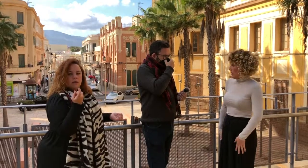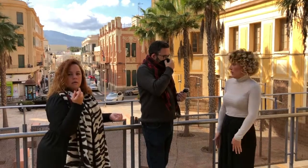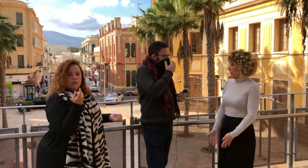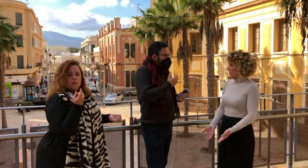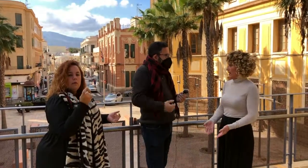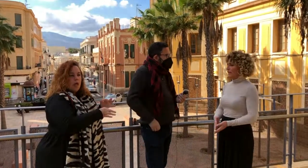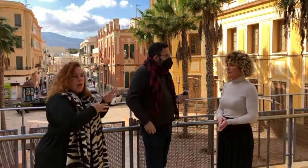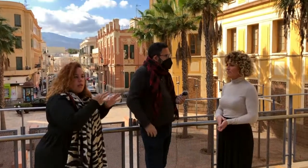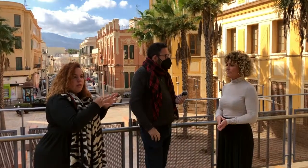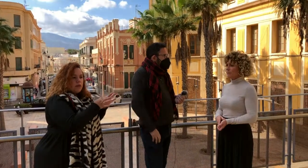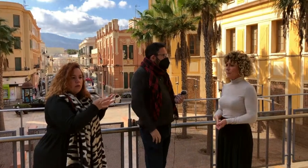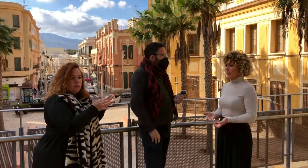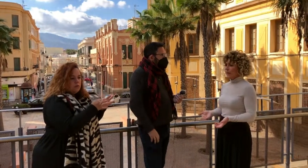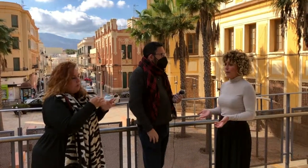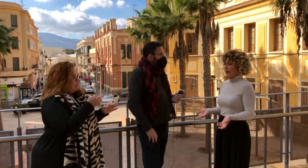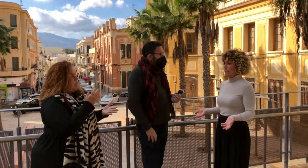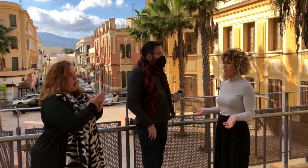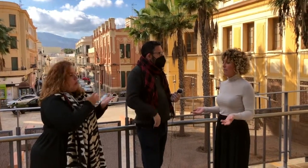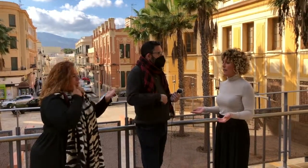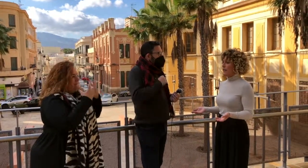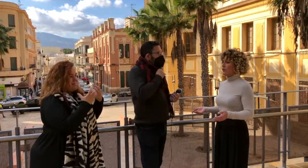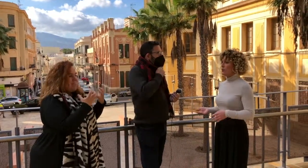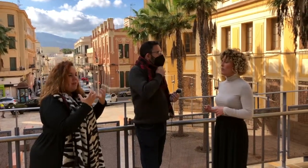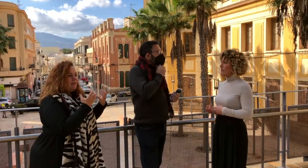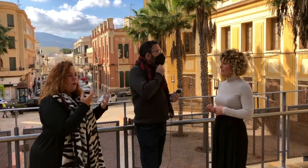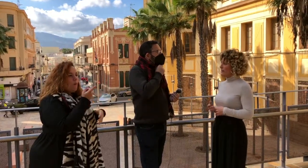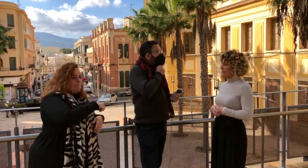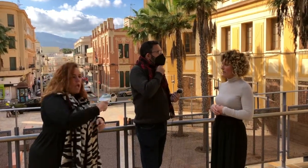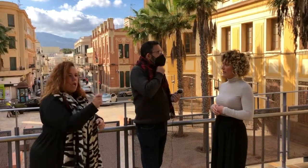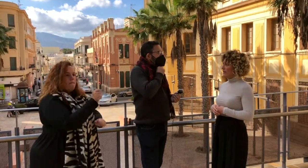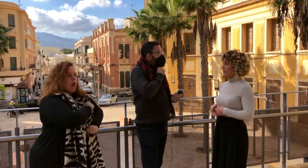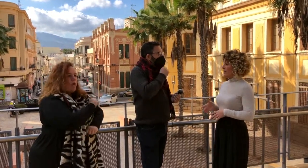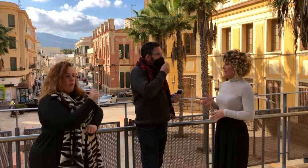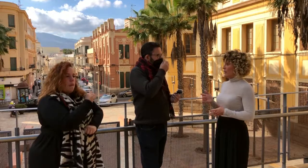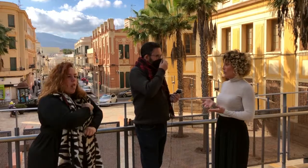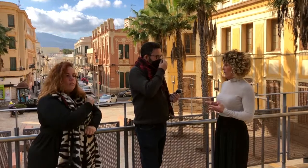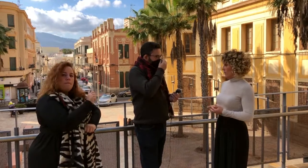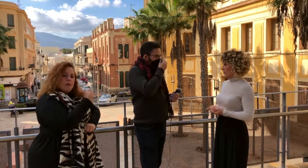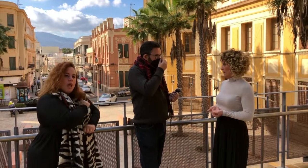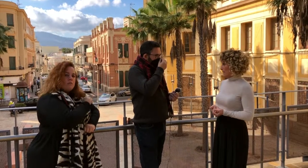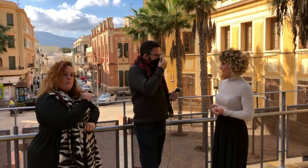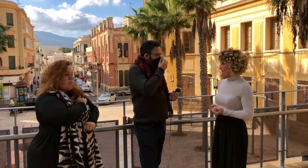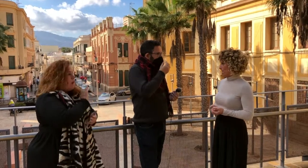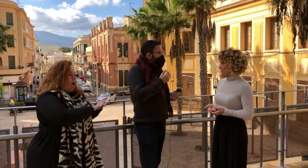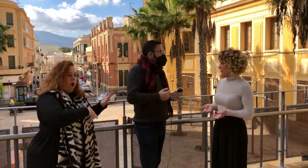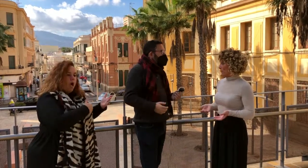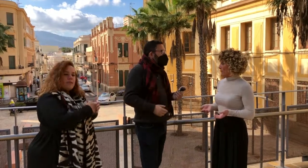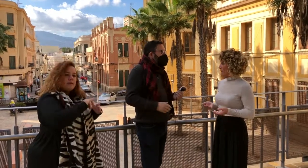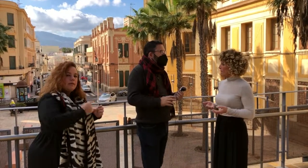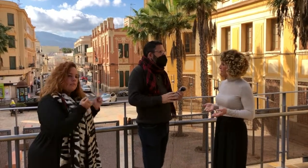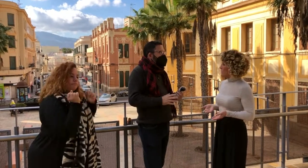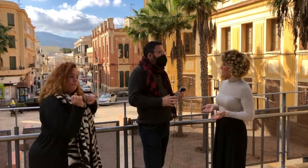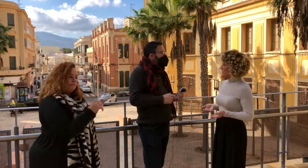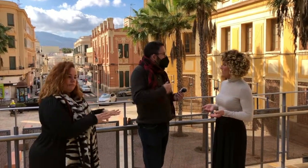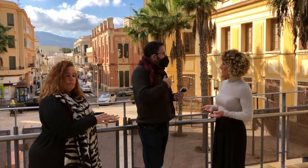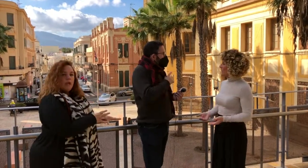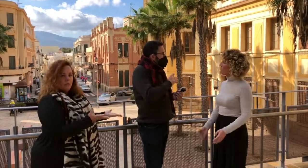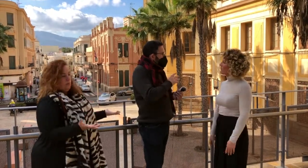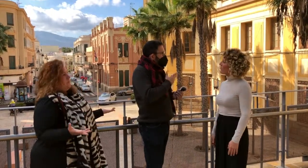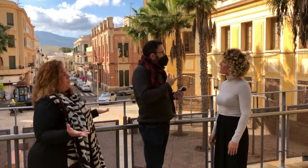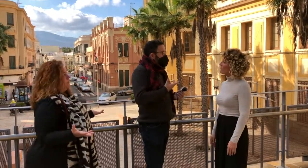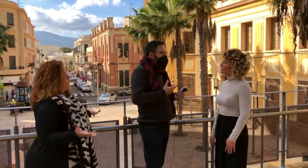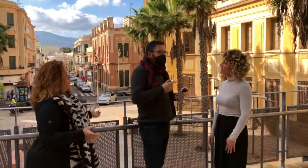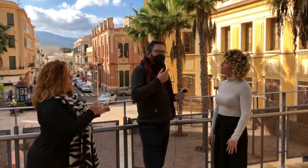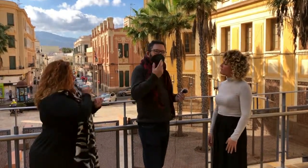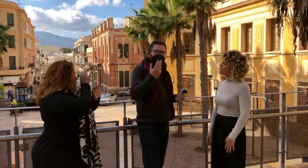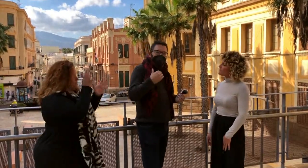un ciclo de la Escuela de Arte, pues al mes, me parece, estuvo un mes sin intérprete y tuvo que abandonar. Es que no me imagino yo, claro, es que